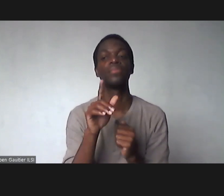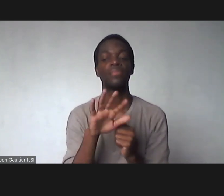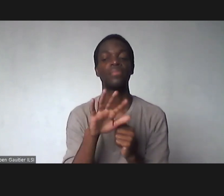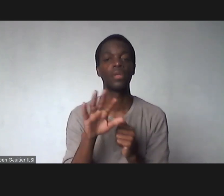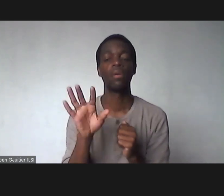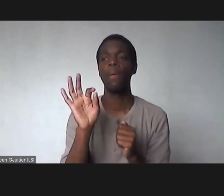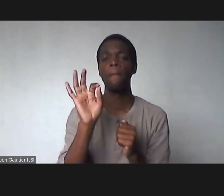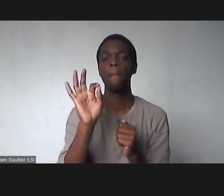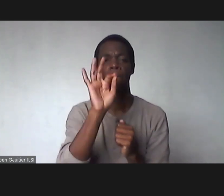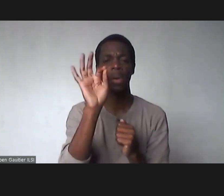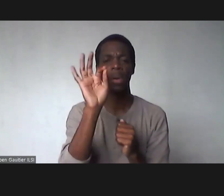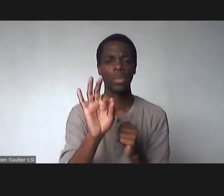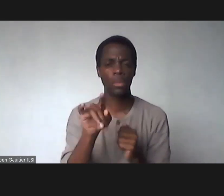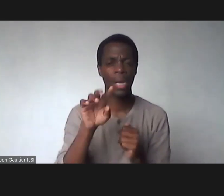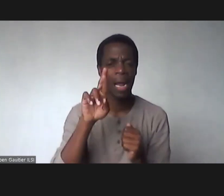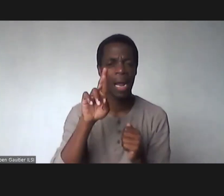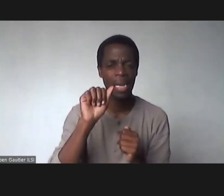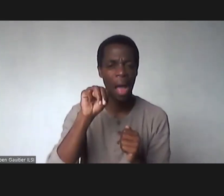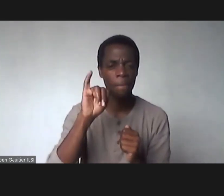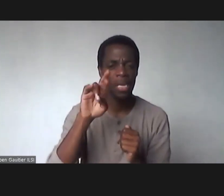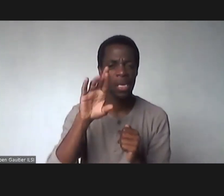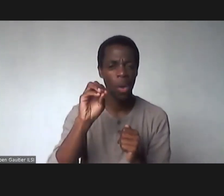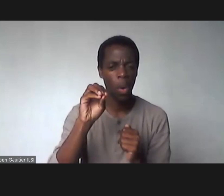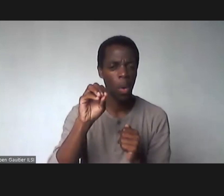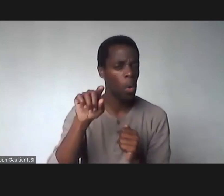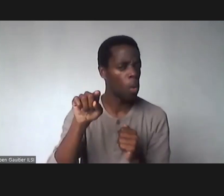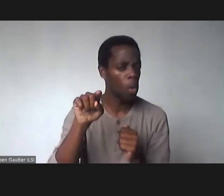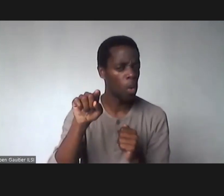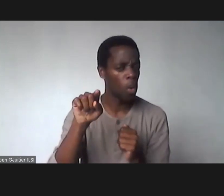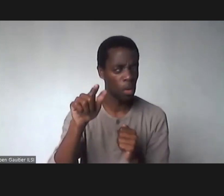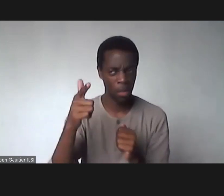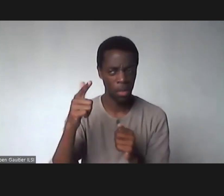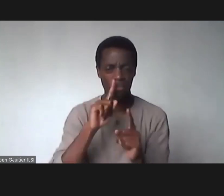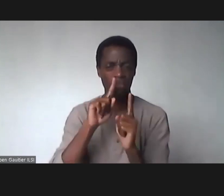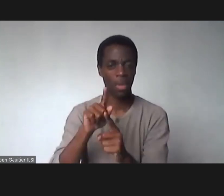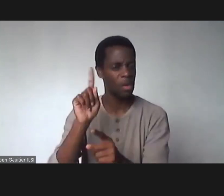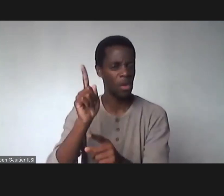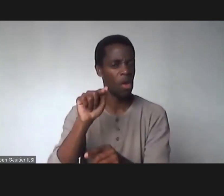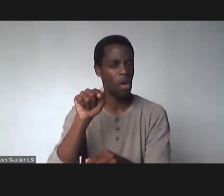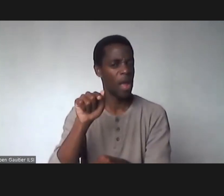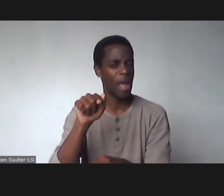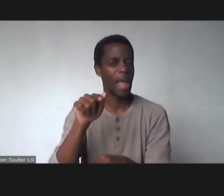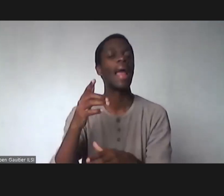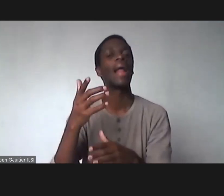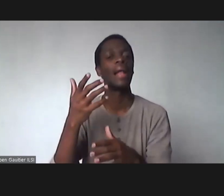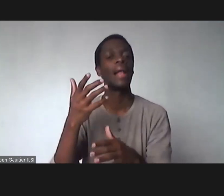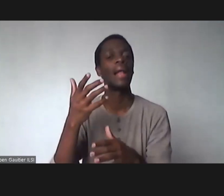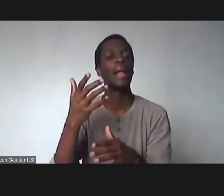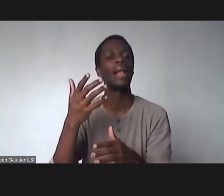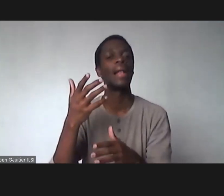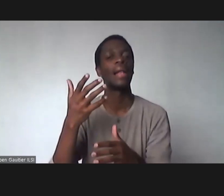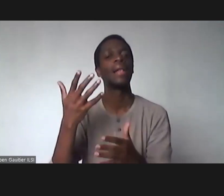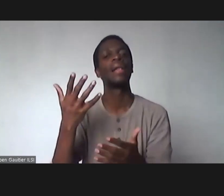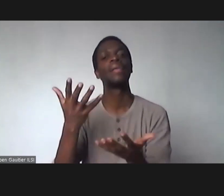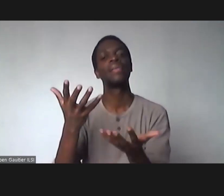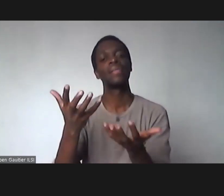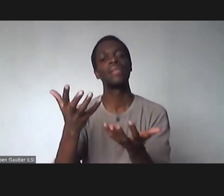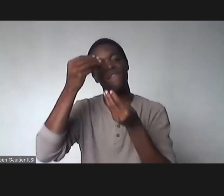¿O? Porque Ramiro es un consultor que mencionó también Elizabeth, que creo que está haciendo un informe, trabajando en un informe justamente